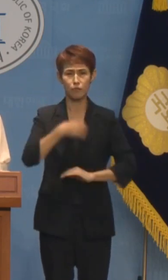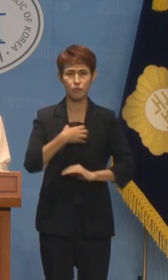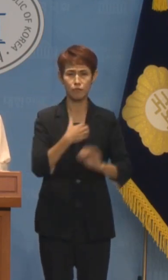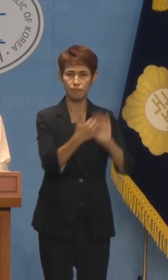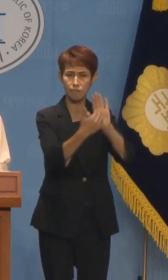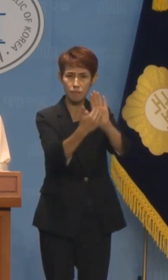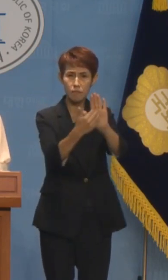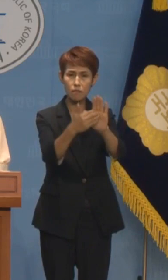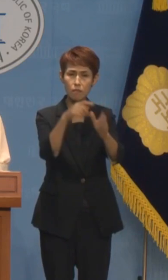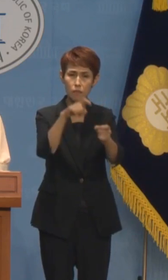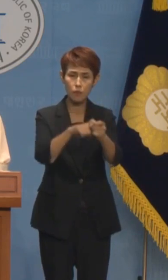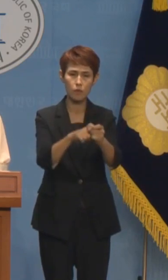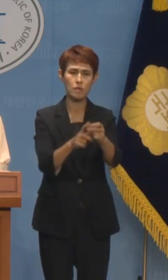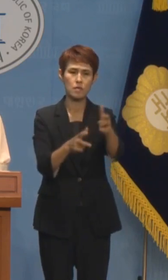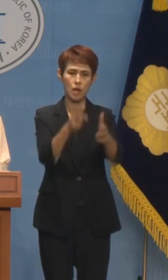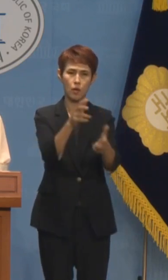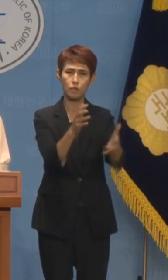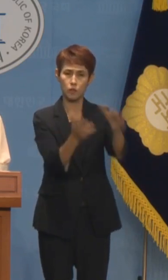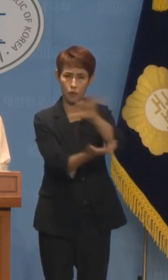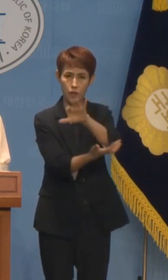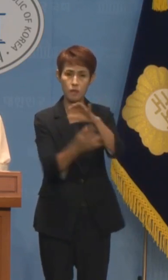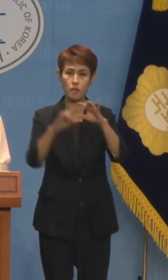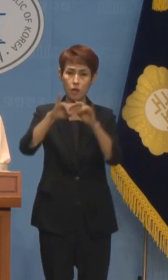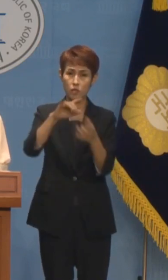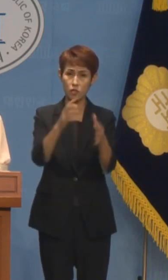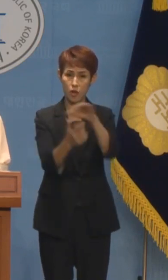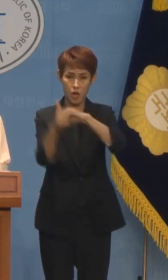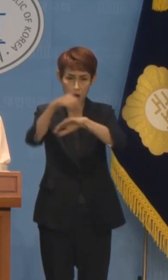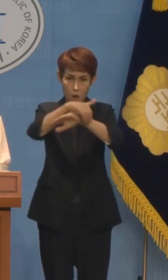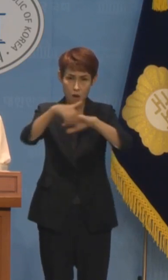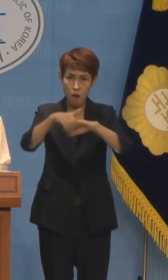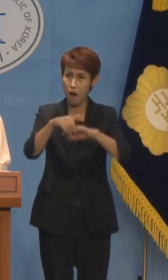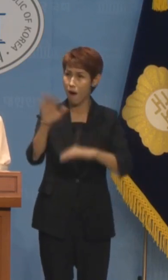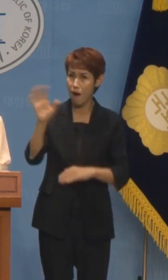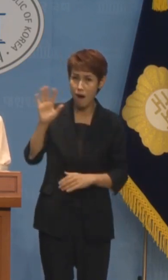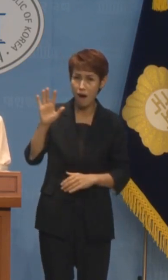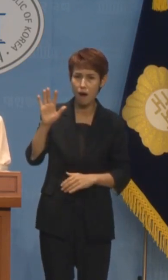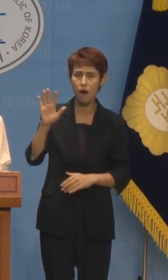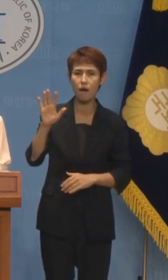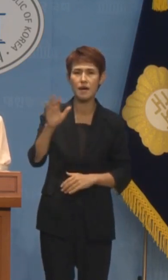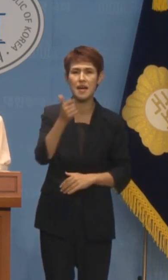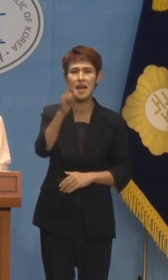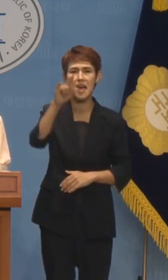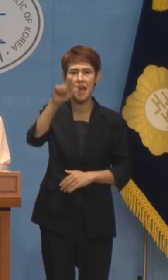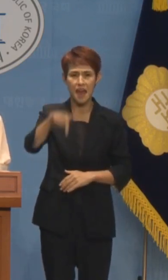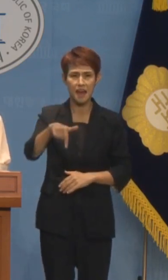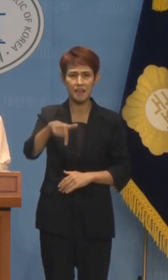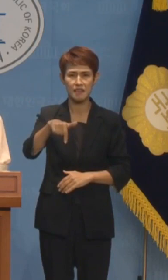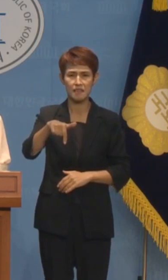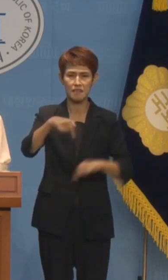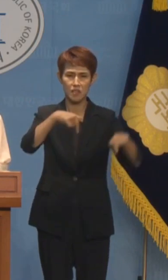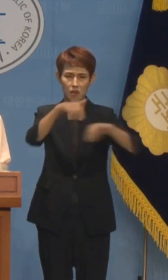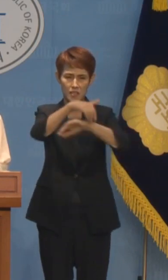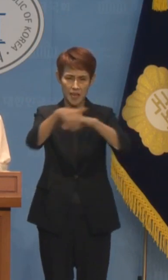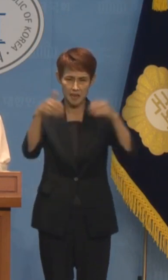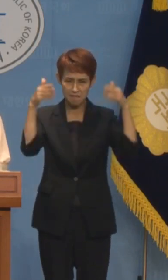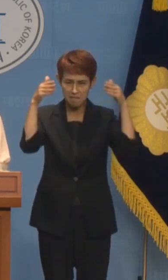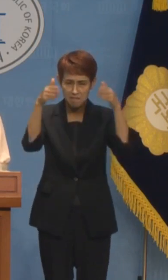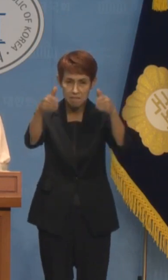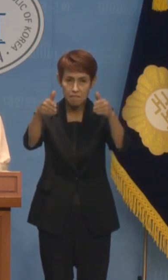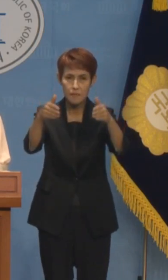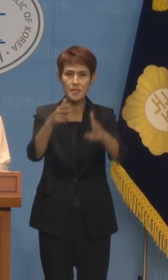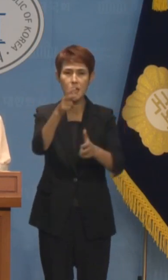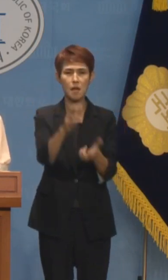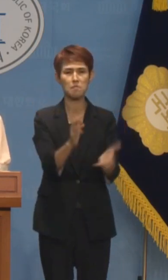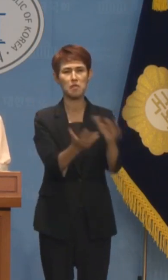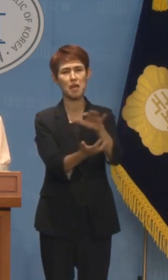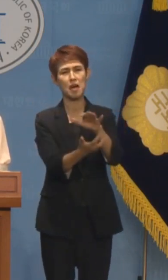위한 산업전환 에너지 전환 대책을 세우는 것이 아니라 여전히 핵 지능 정책에 매며 산업의 전환에